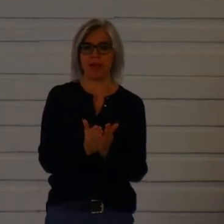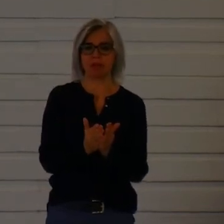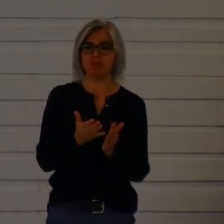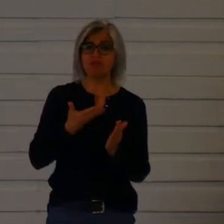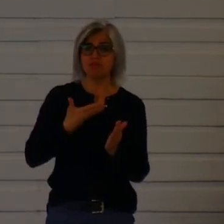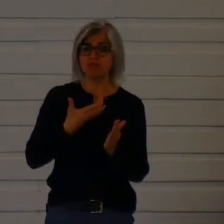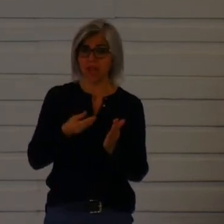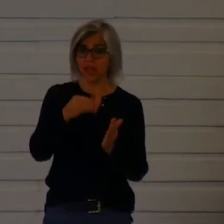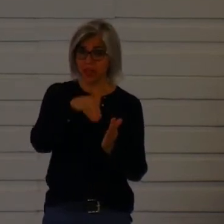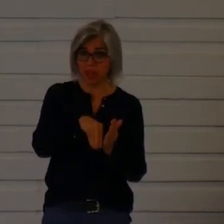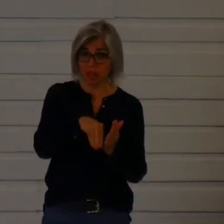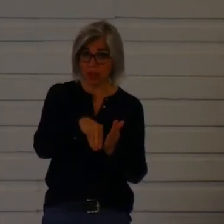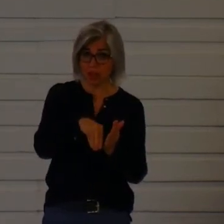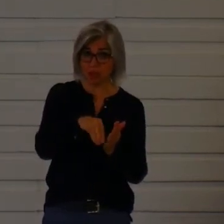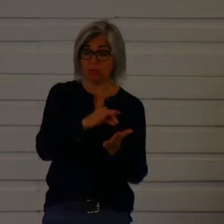silenzio?